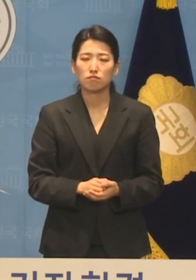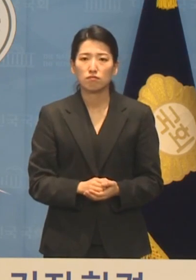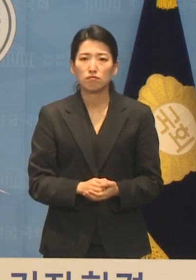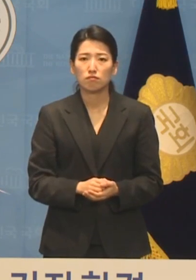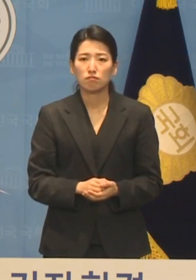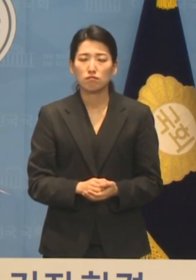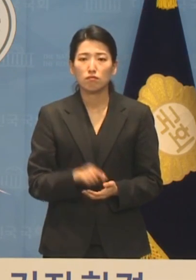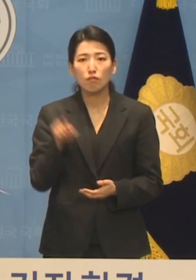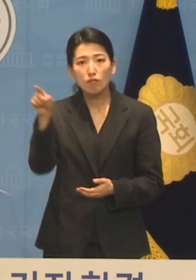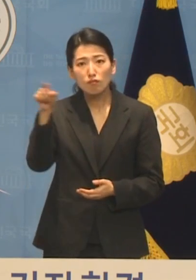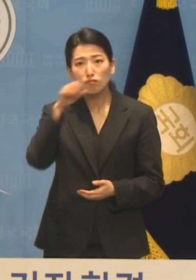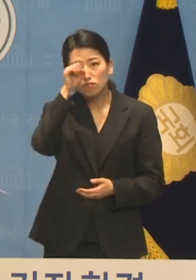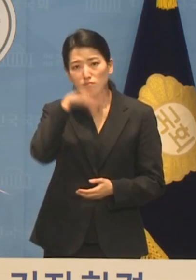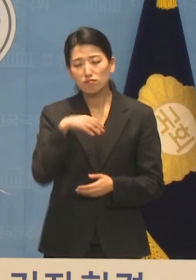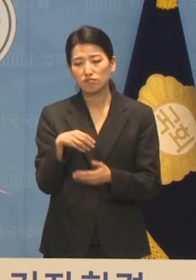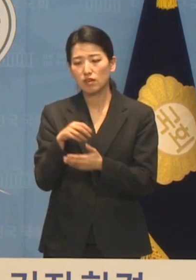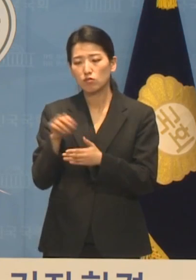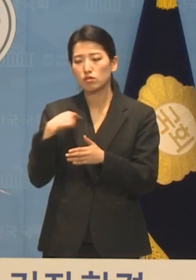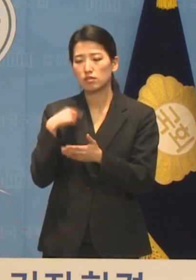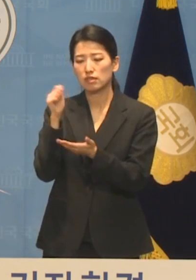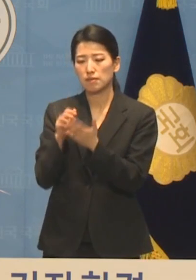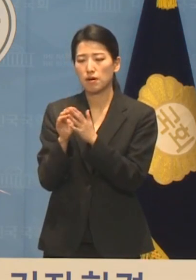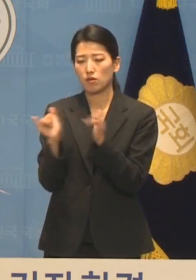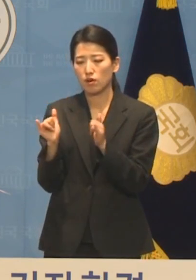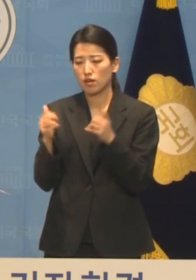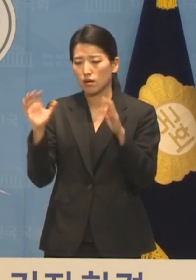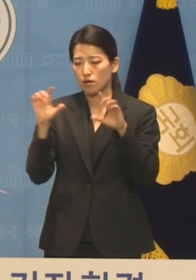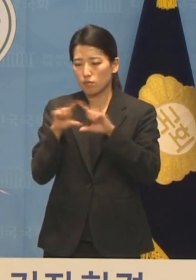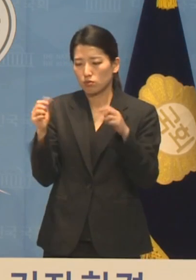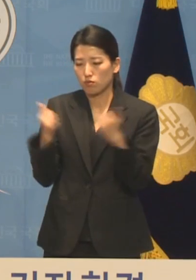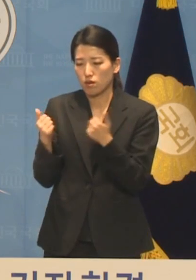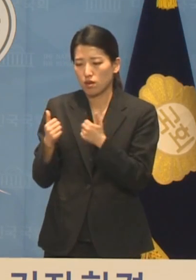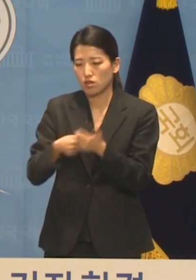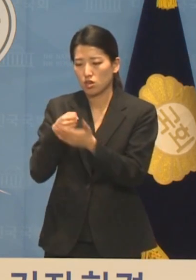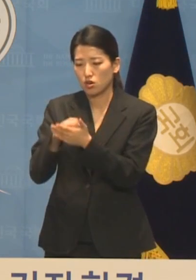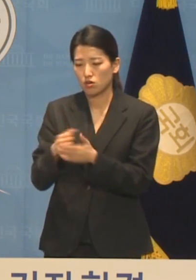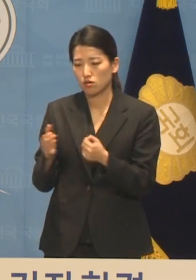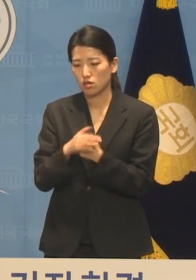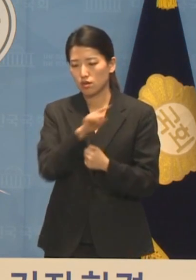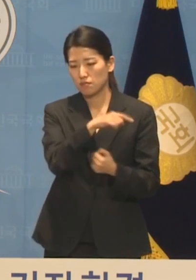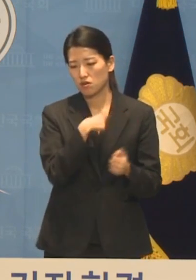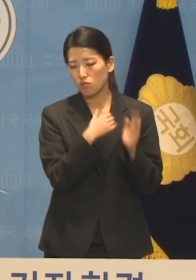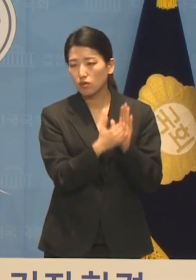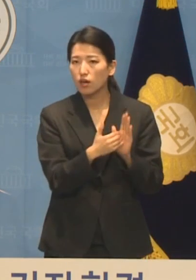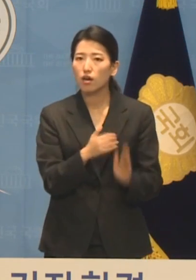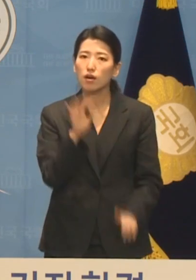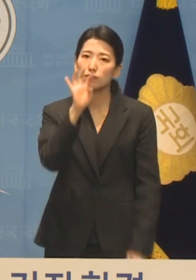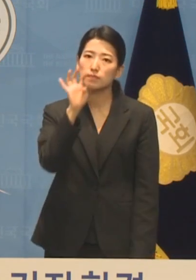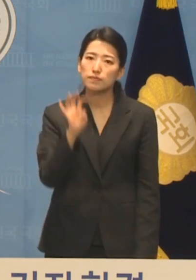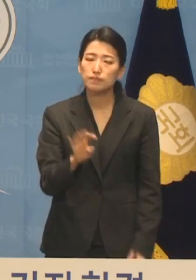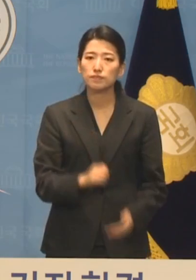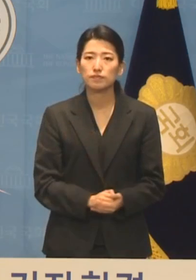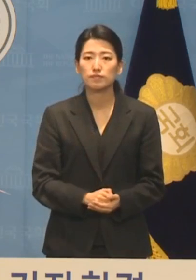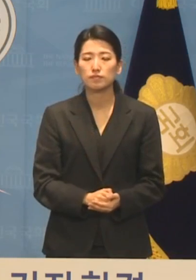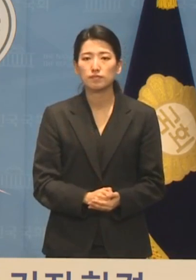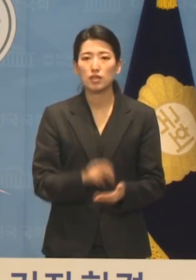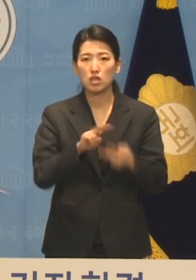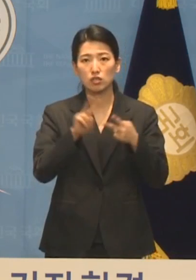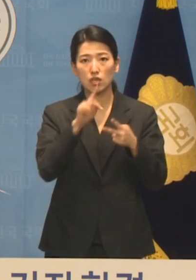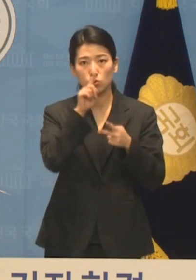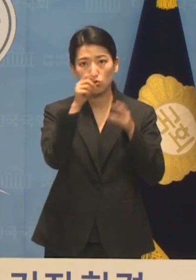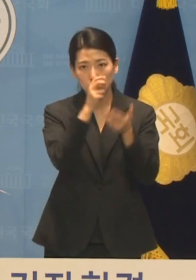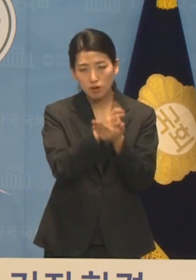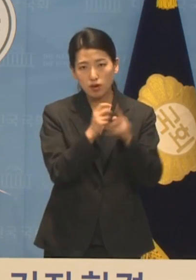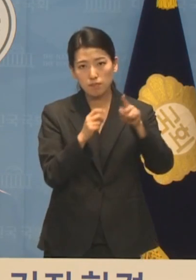헌법재판소는 재판관 평의에서 결정했다면서 전혀 보장하지 않고 있는 것입니다. 형사소송법 163조는